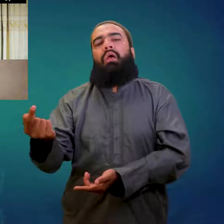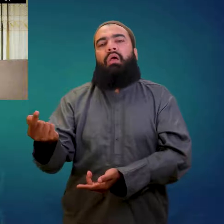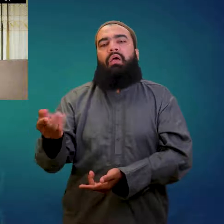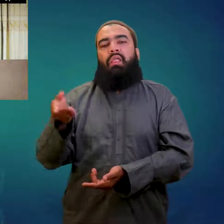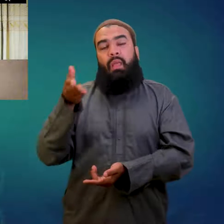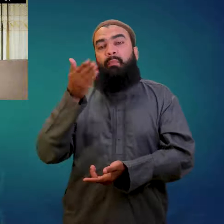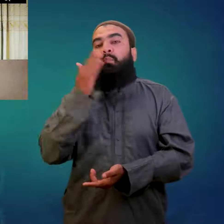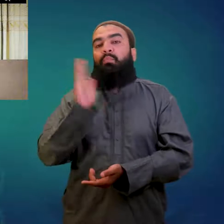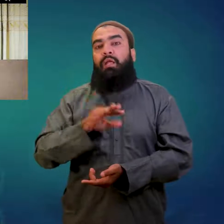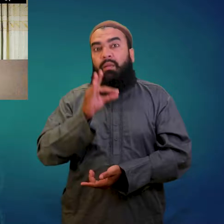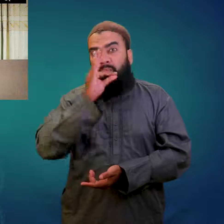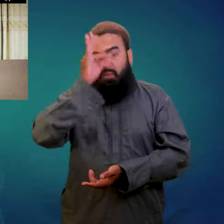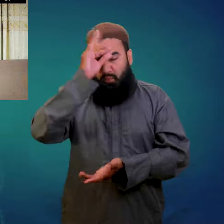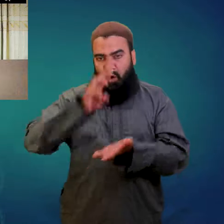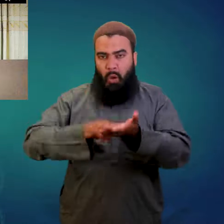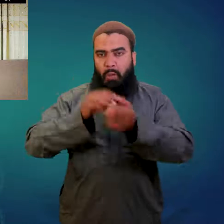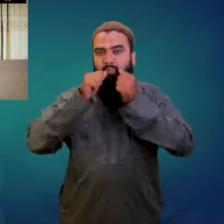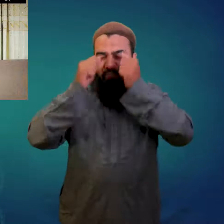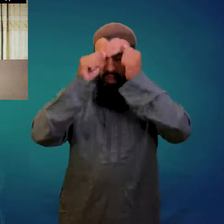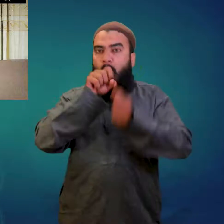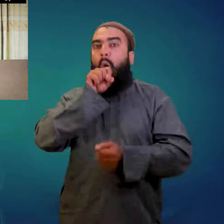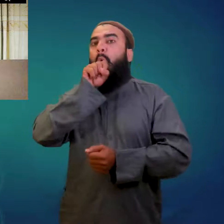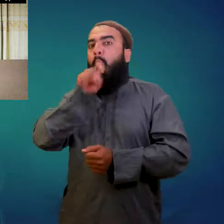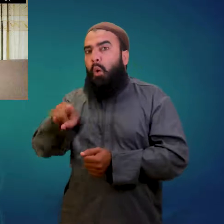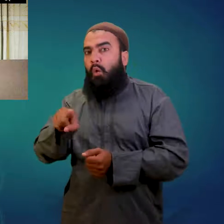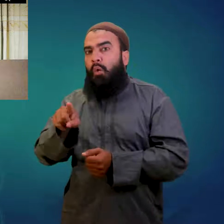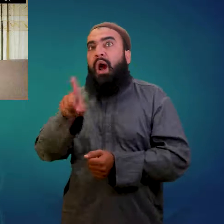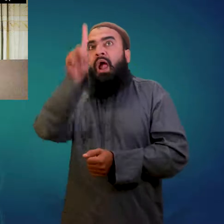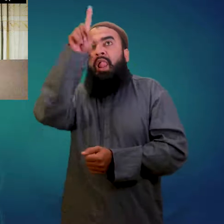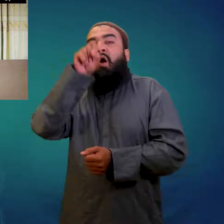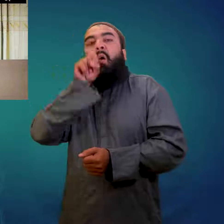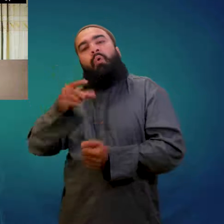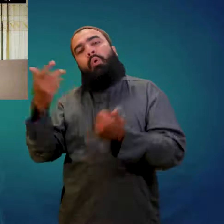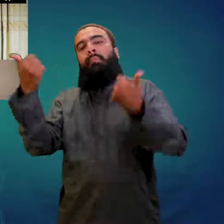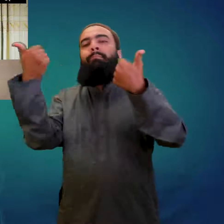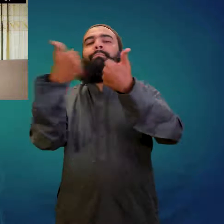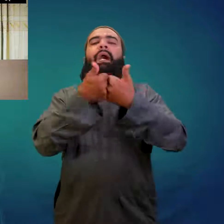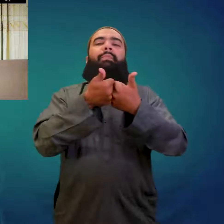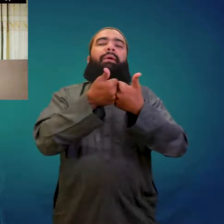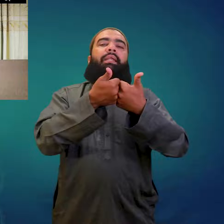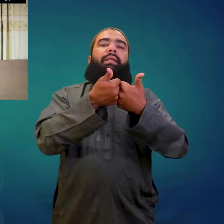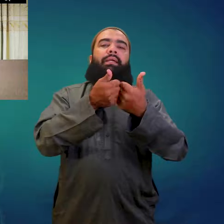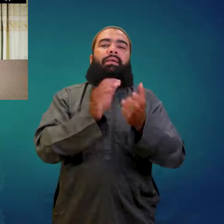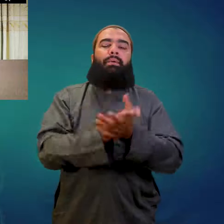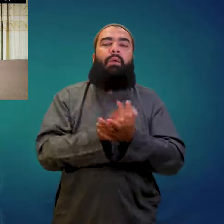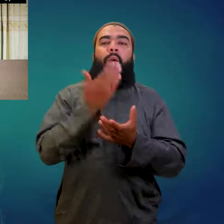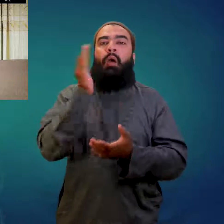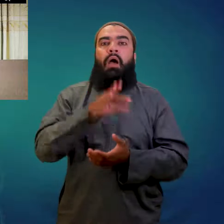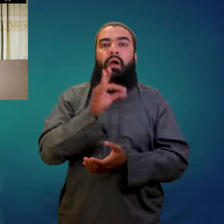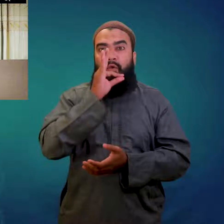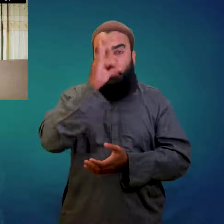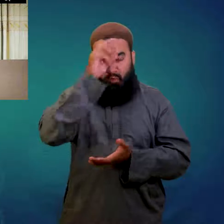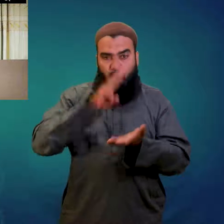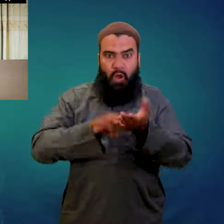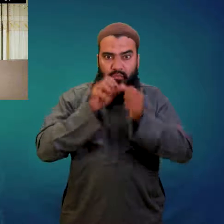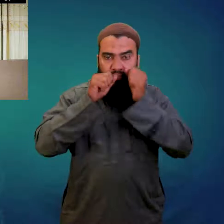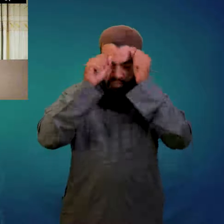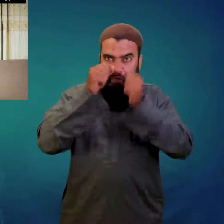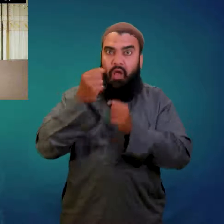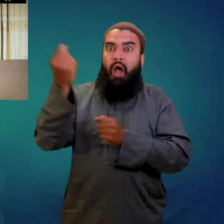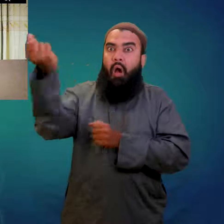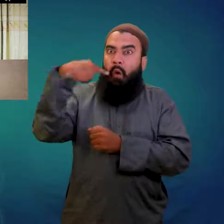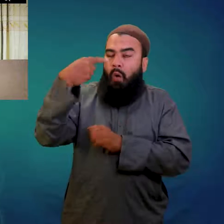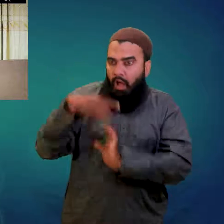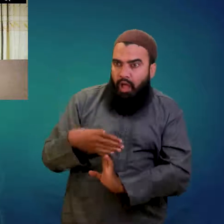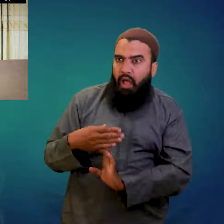کی اتباع کرتے ہیں جو ان پر بذریعہ وحی نازل کیا جاتا ہے۔ تو جب اللہ کے حبیب صلی اللہ علیہ وسلم وحی